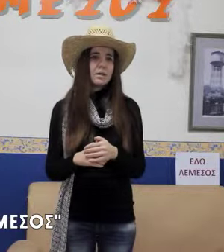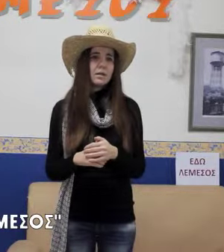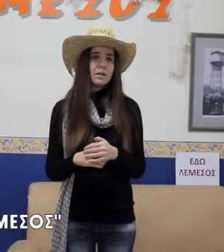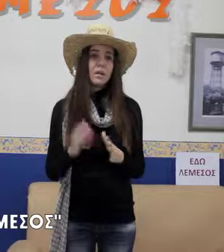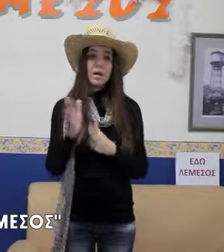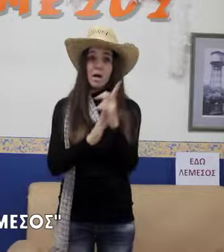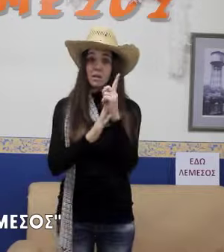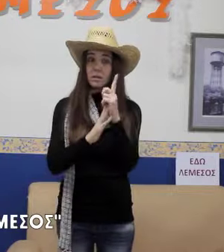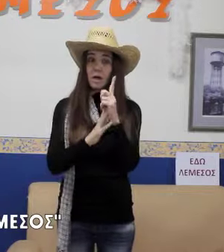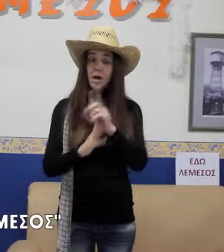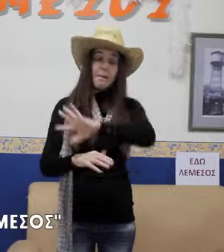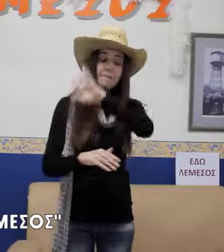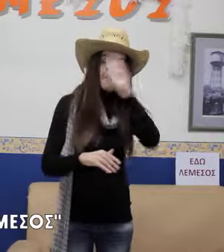11 μέχρι 2,